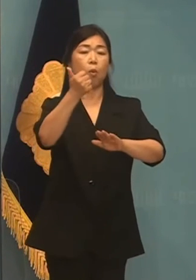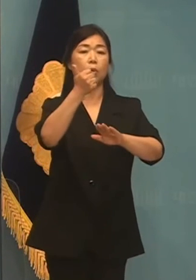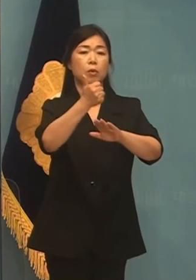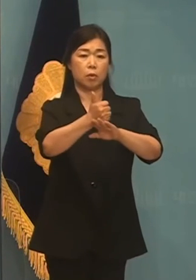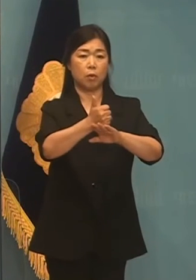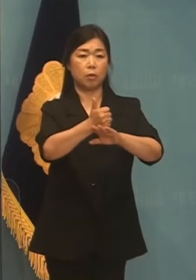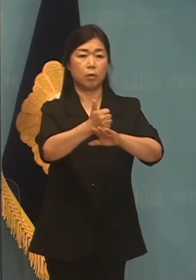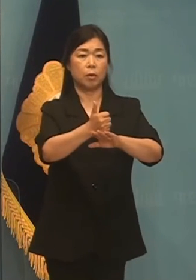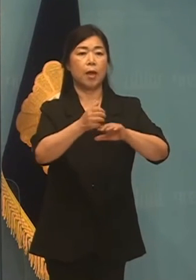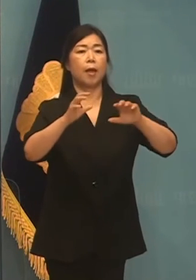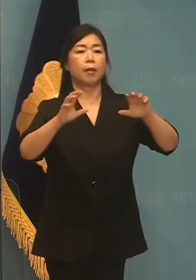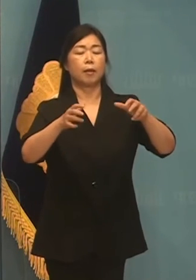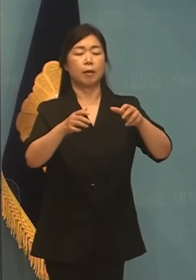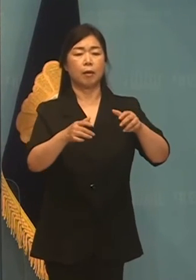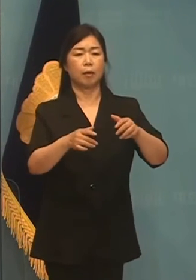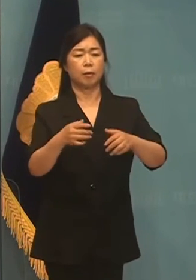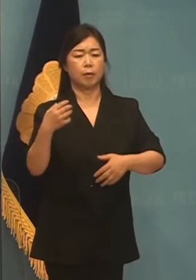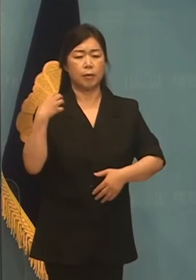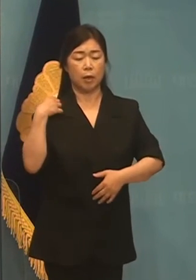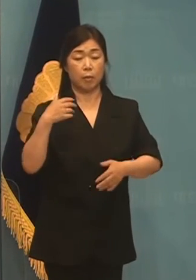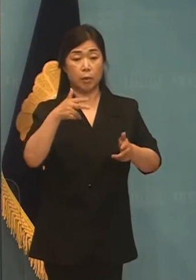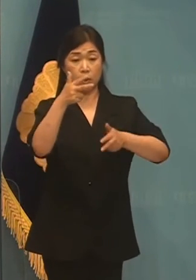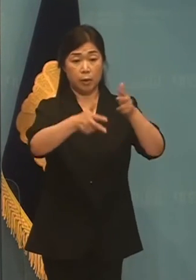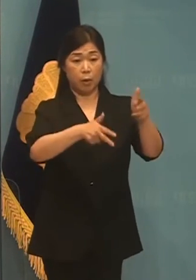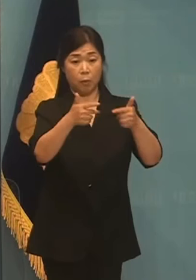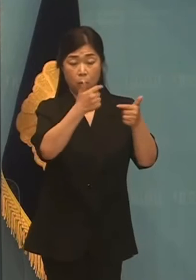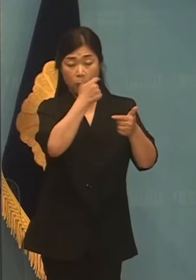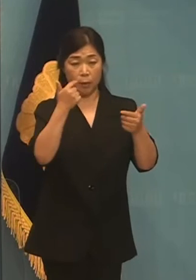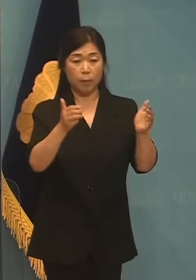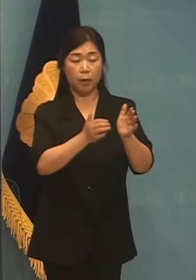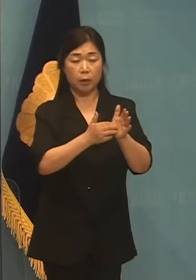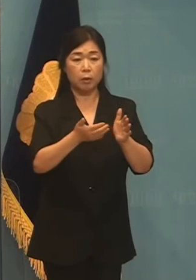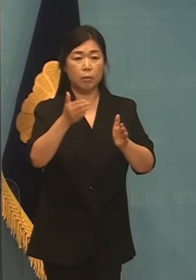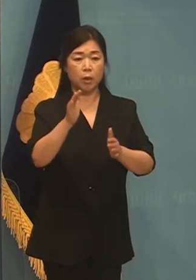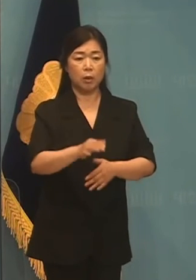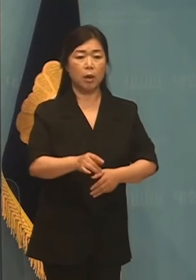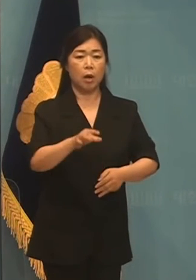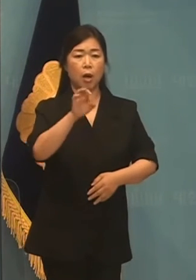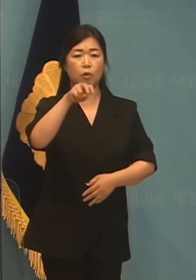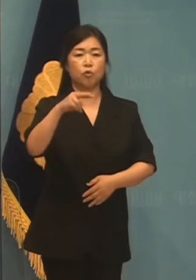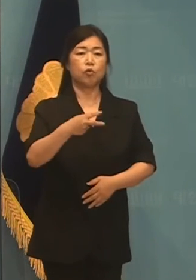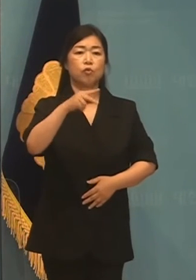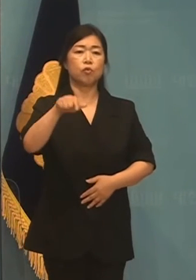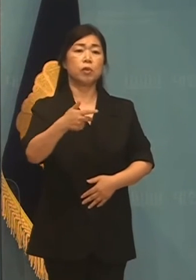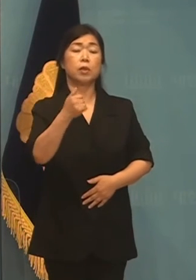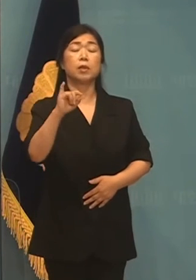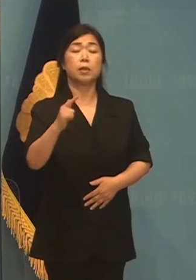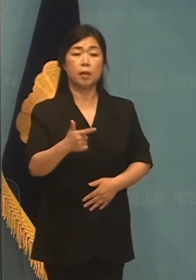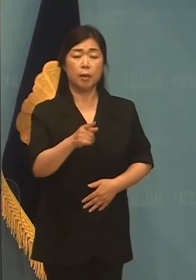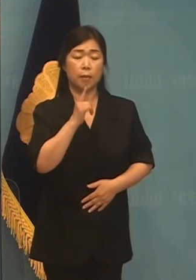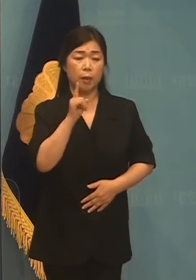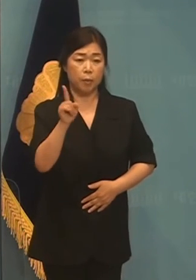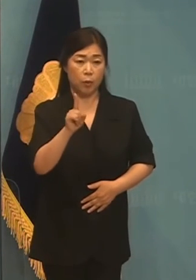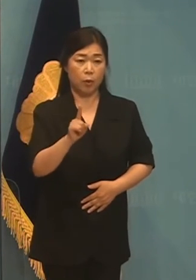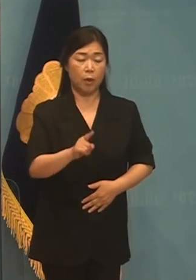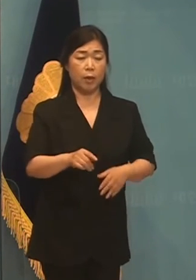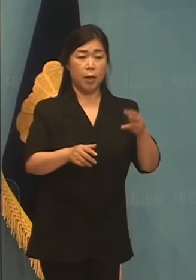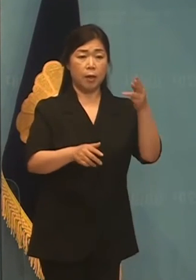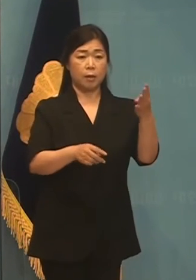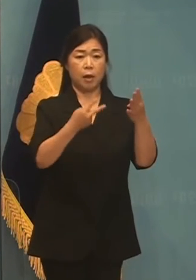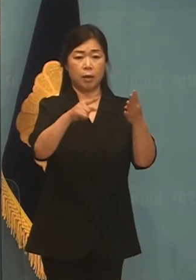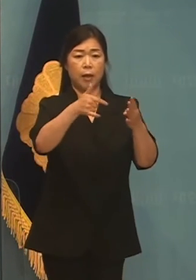성공적 국책 사업으로 판명되었습니다. 그런데 윤순진은 4대강